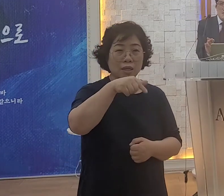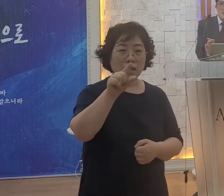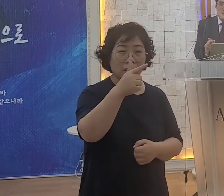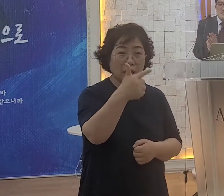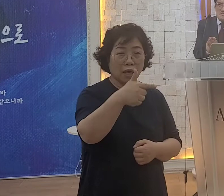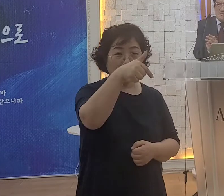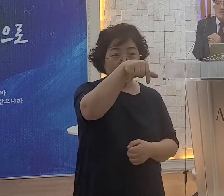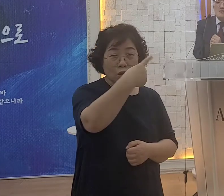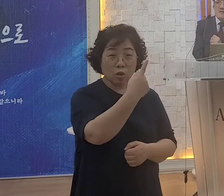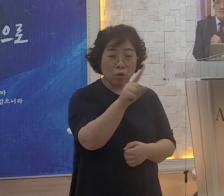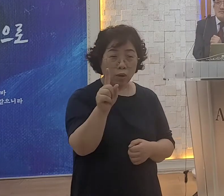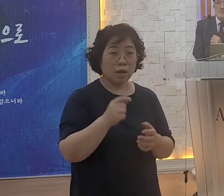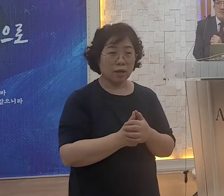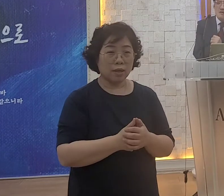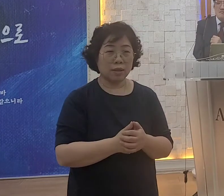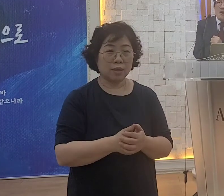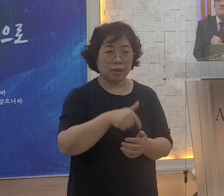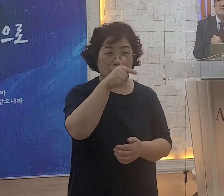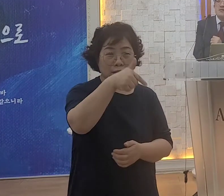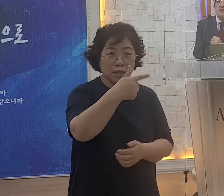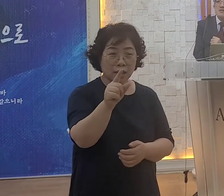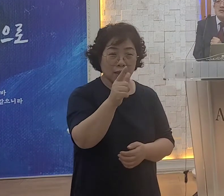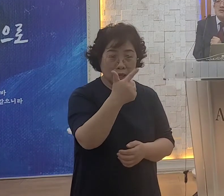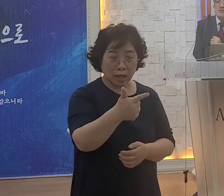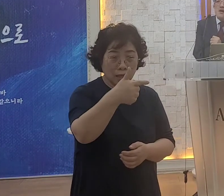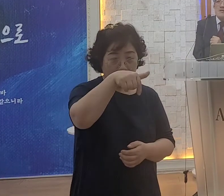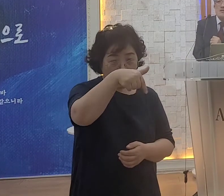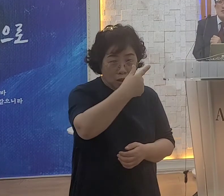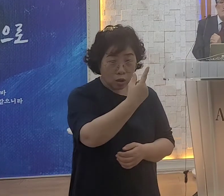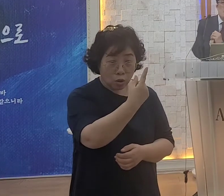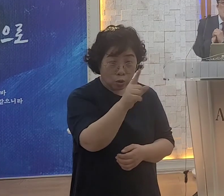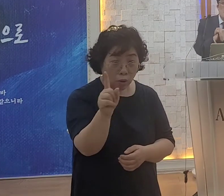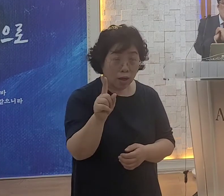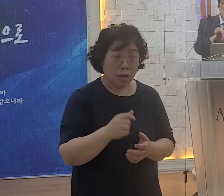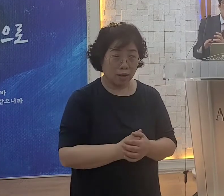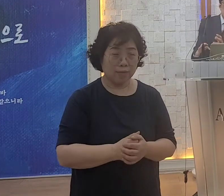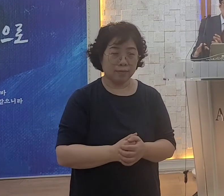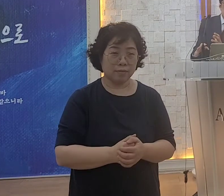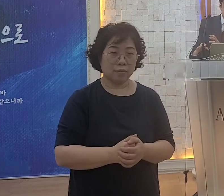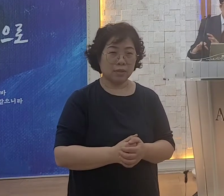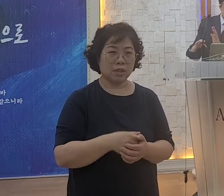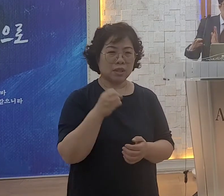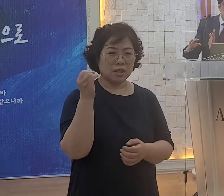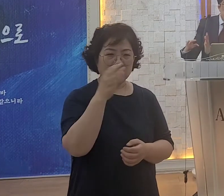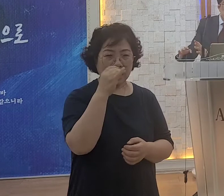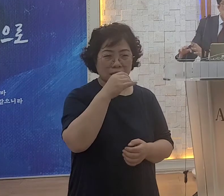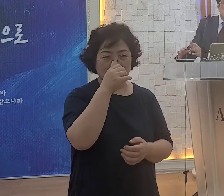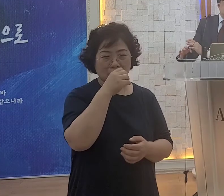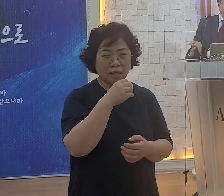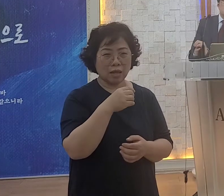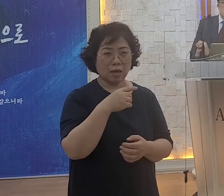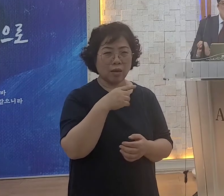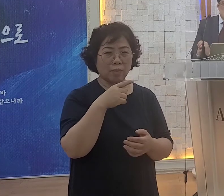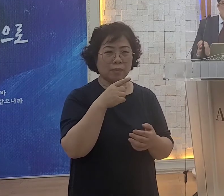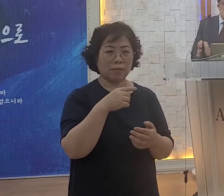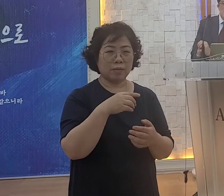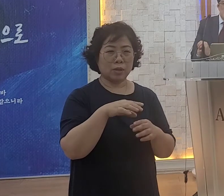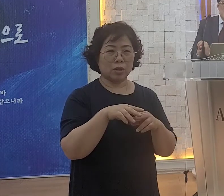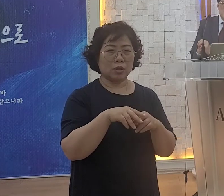되는 이 칭의를 받는 놀라운 비결이 이 하나님께서 우리를 이 죄를 다 이렇게